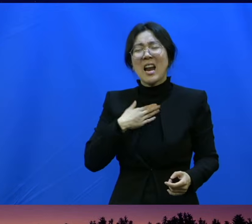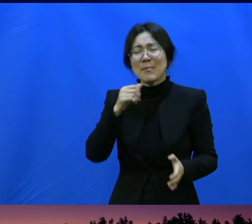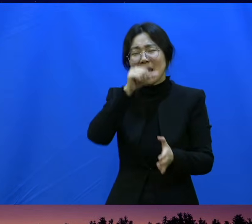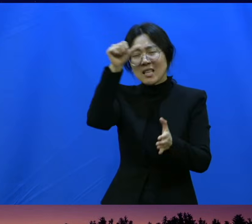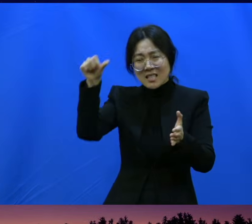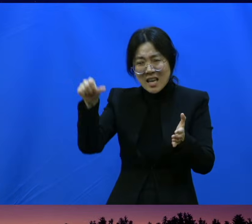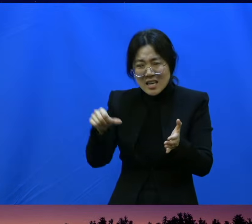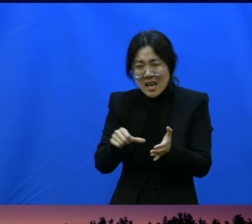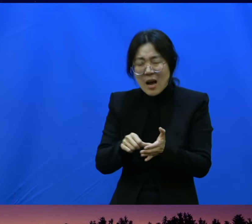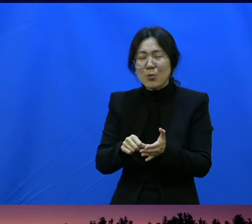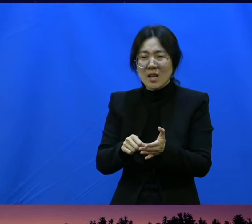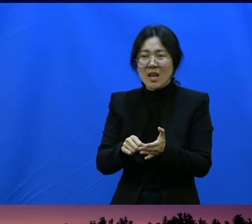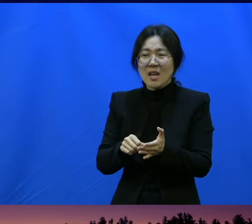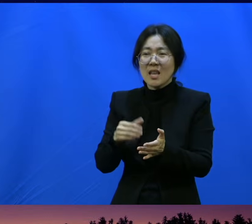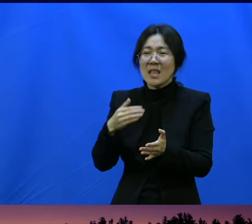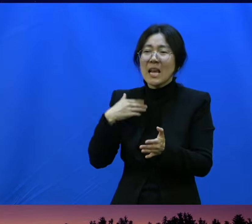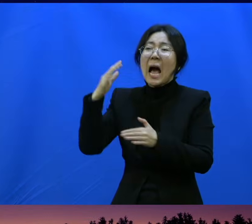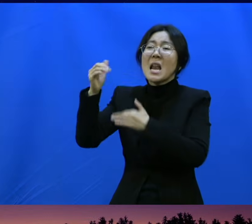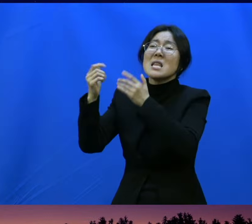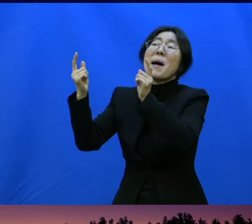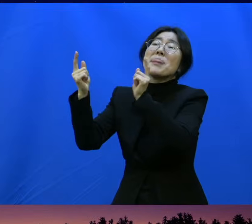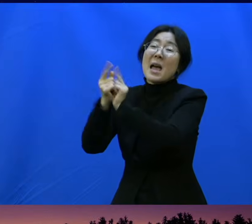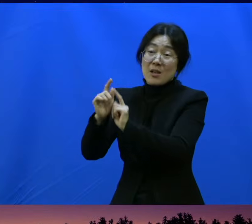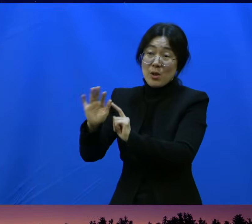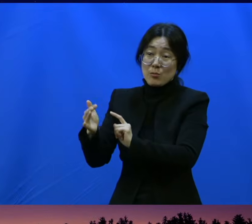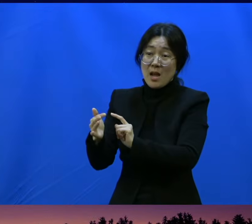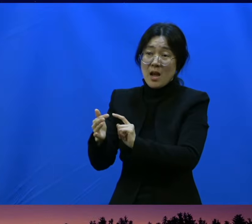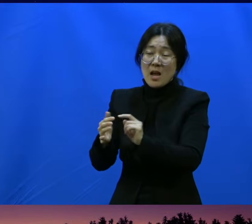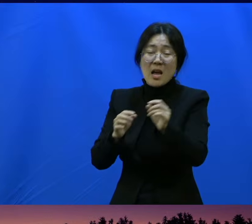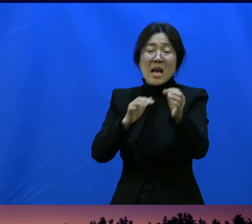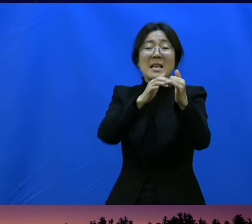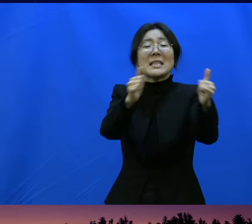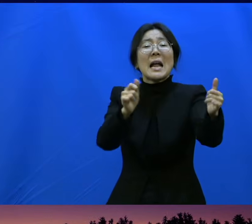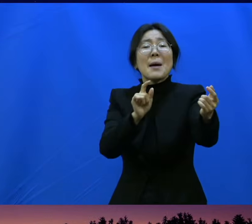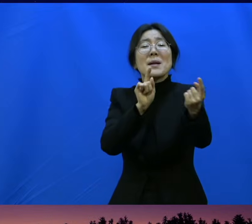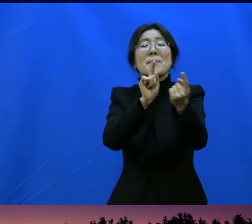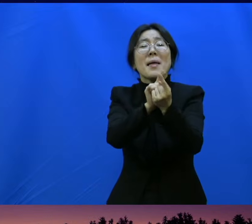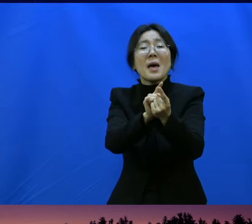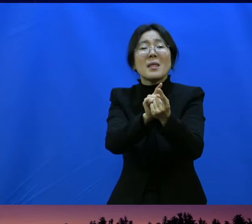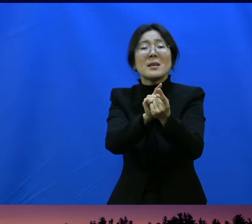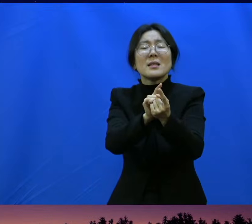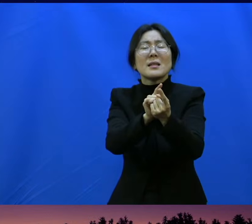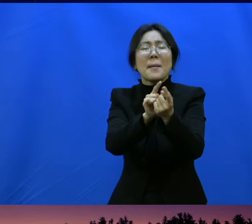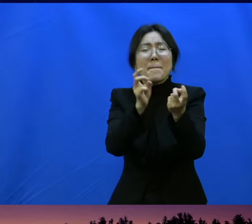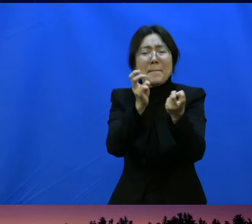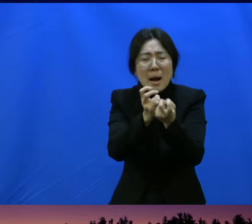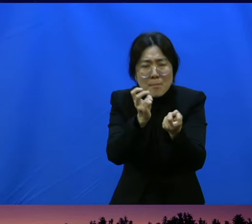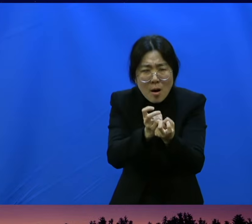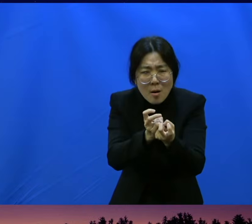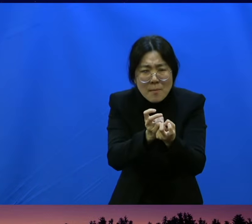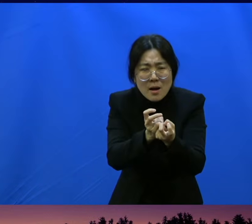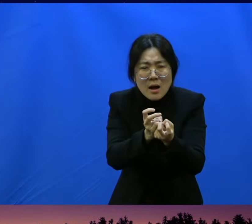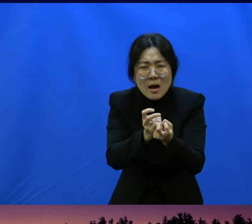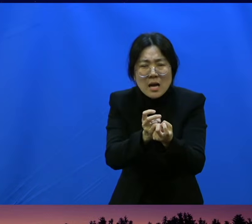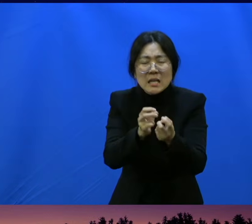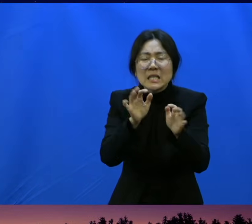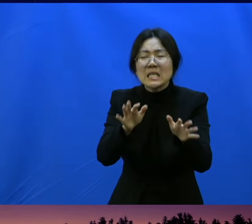몰아가시는 그 일에 민감하게 반응하고 그것을 거부하지 않고 믿음으로 받아들이고 자신의 삶에 최선을 다할